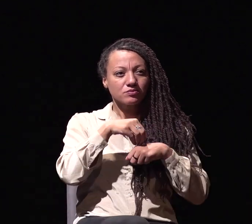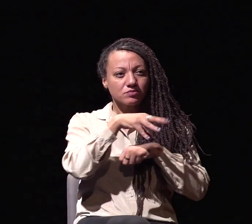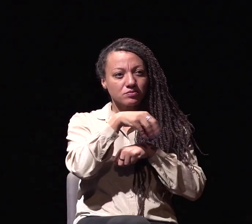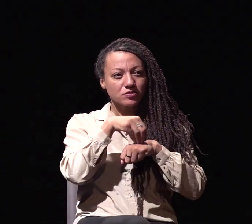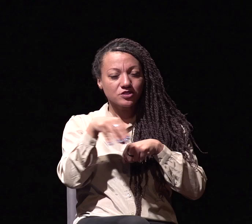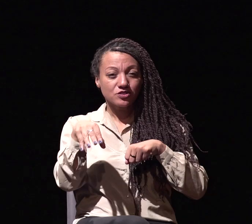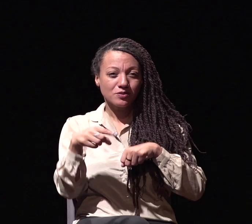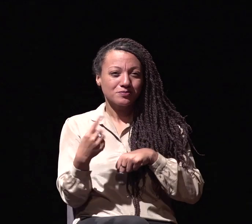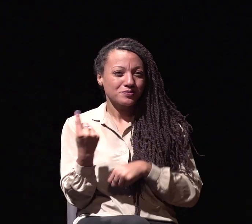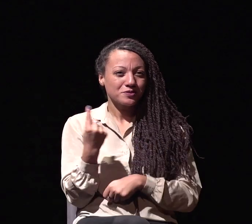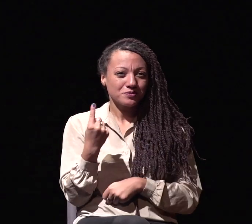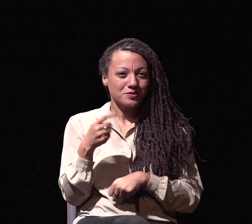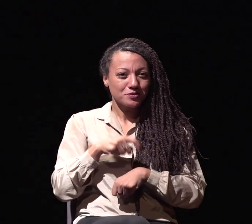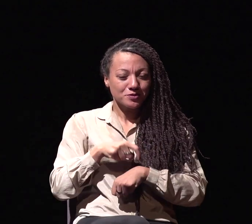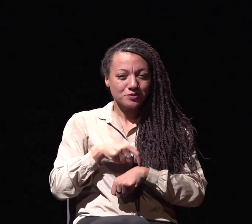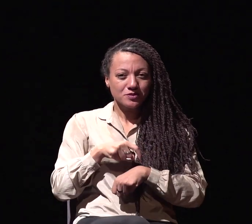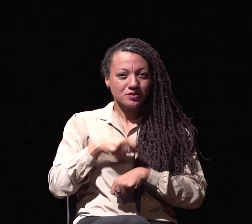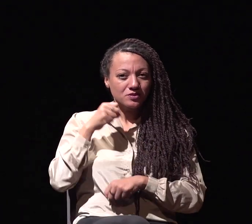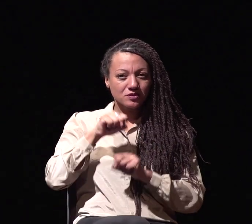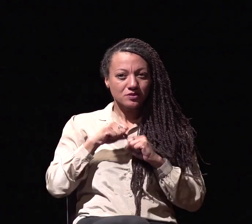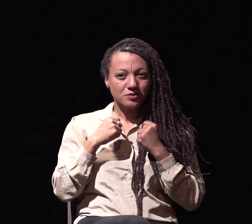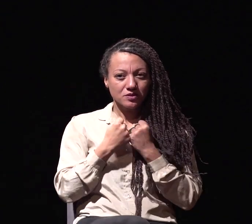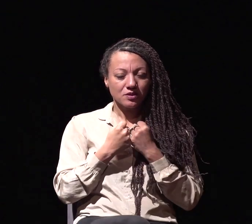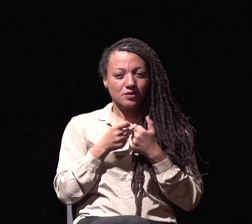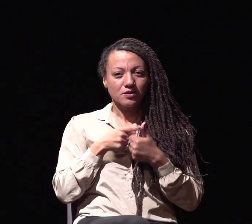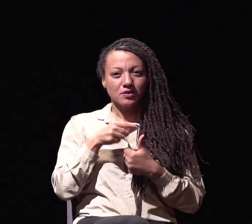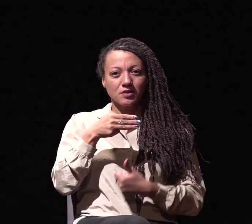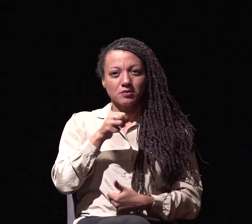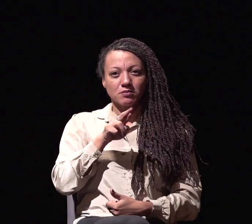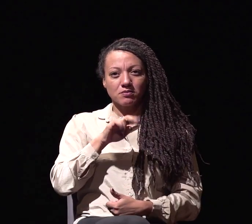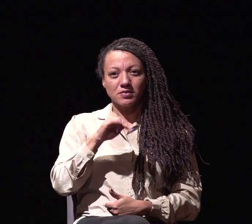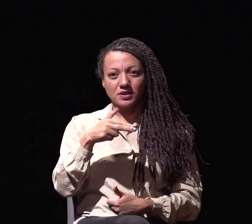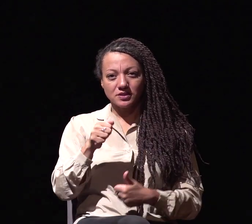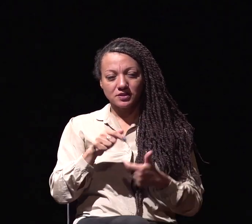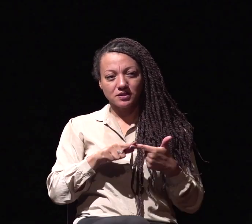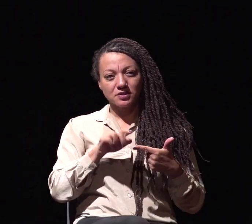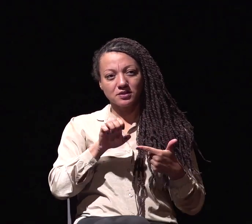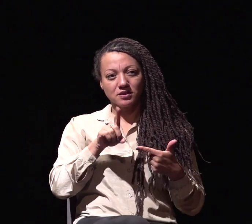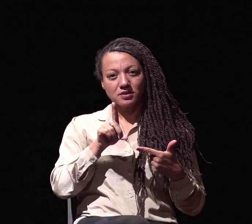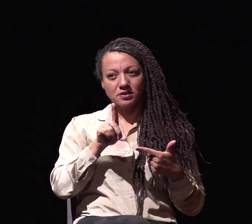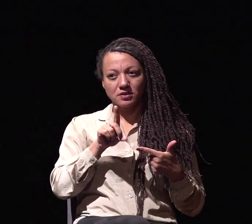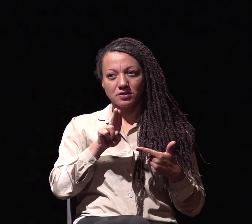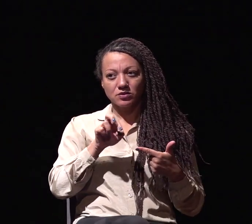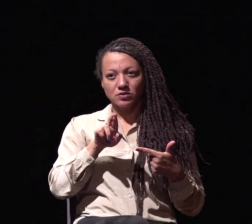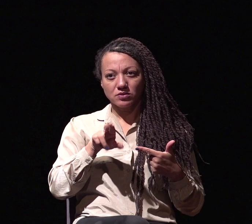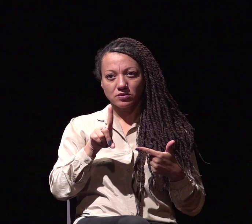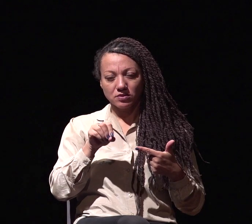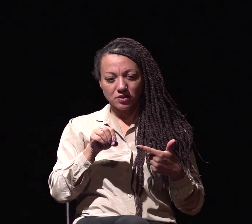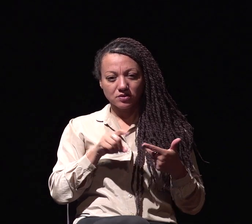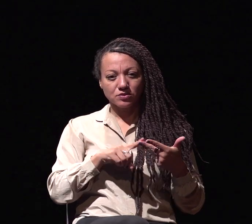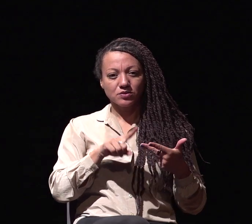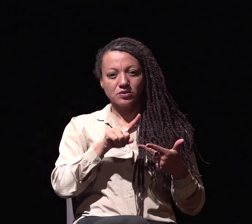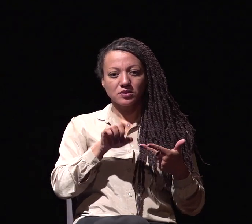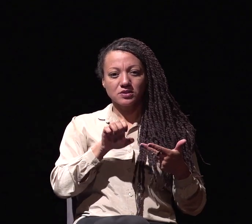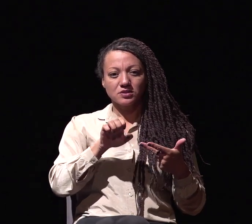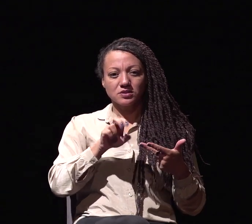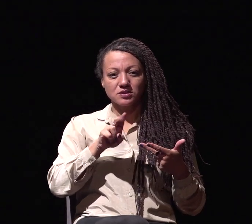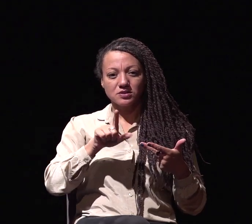do seminário. Vai contar com a presença de Marina Grinover, Eduardo Rossetti, Zeuler